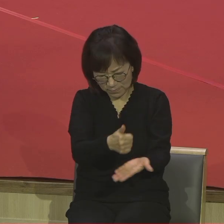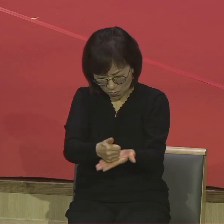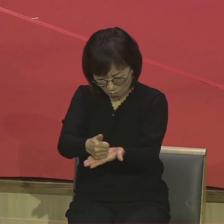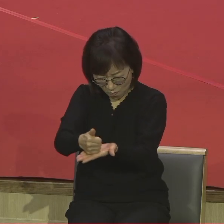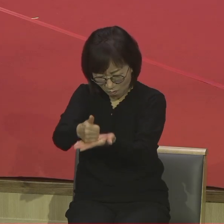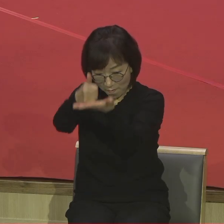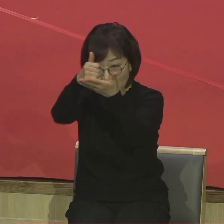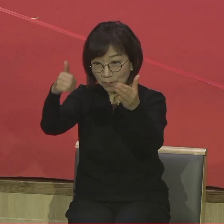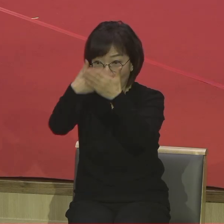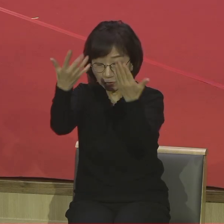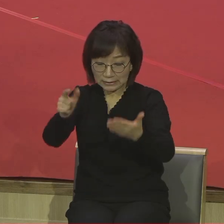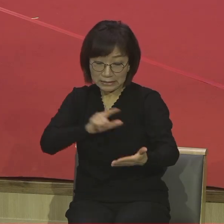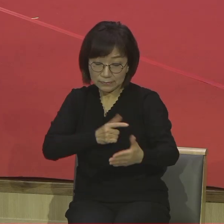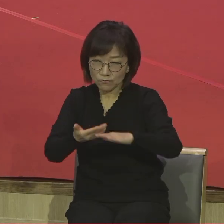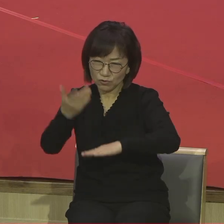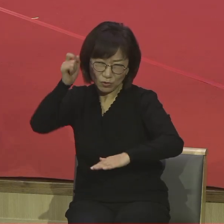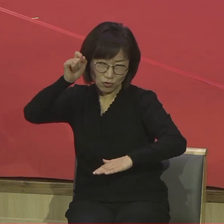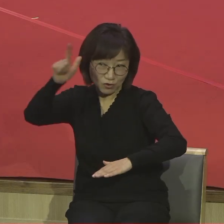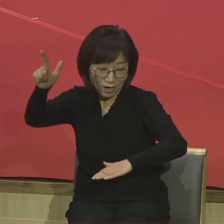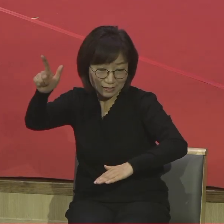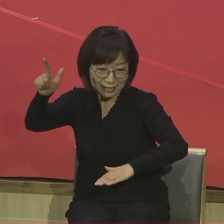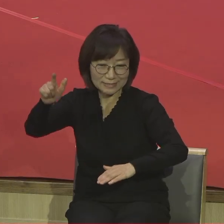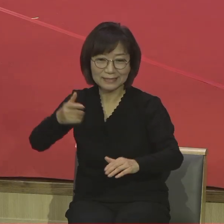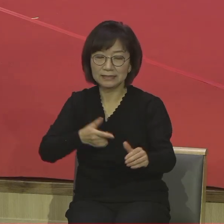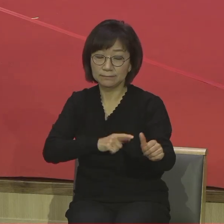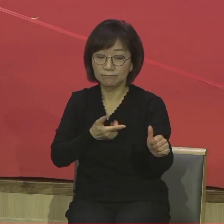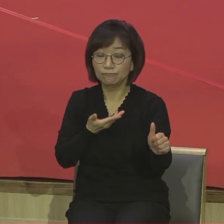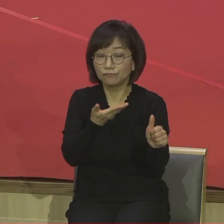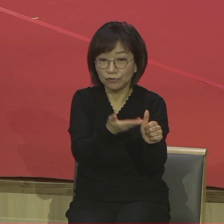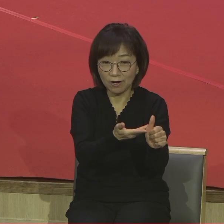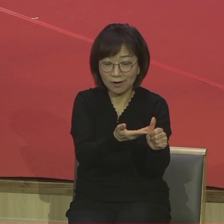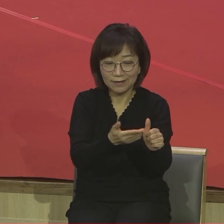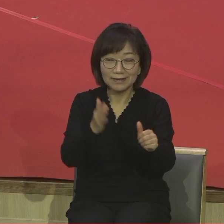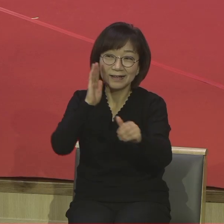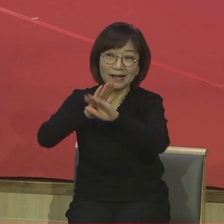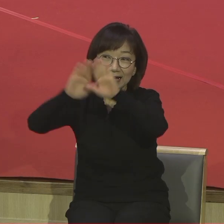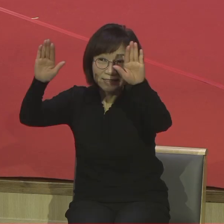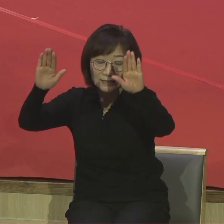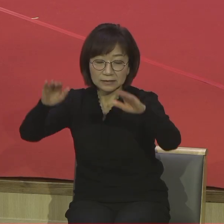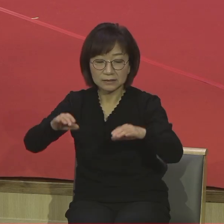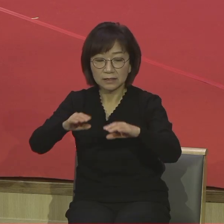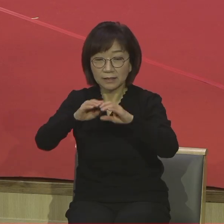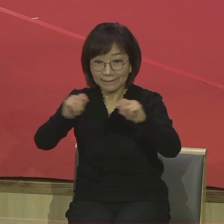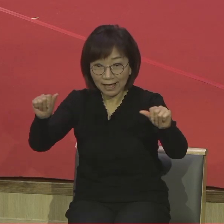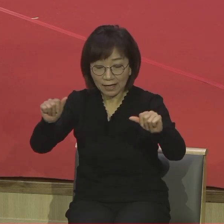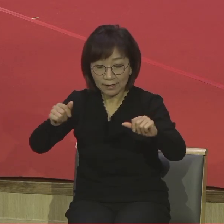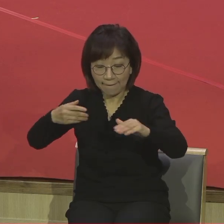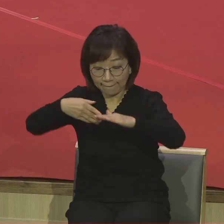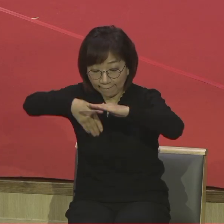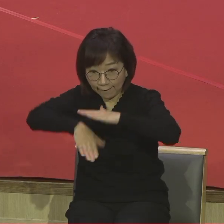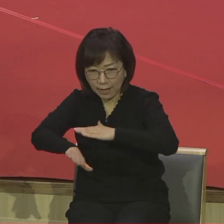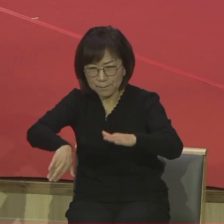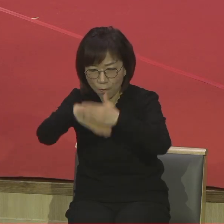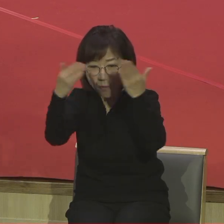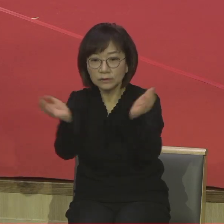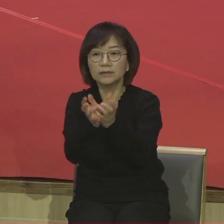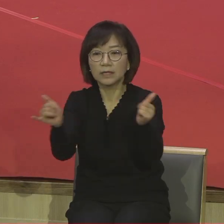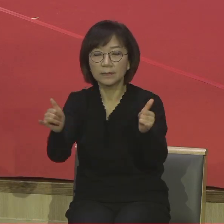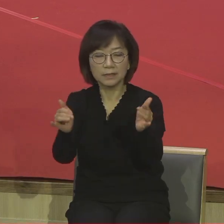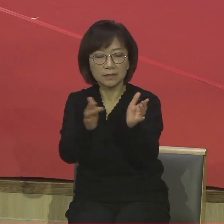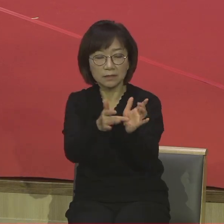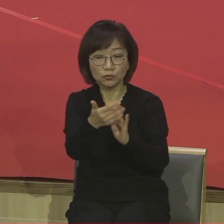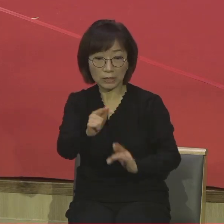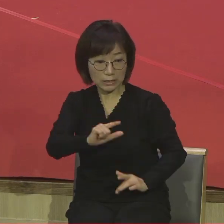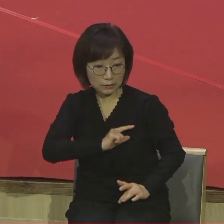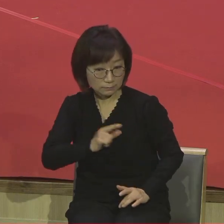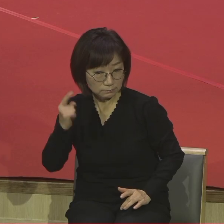주사 하늘에 있는 자들과 땅에 있는 자들과 땅 아래에 있는 자들로 모든 무릎을 예수의 이름에 꿇게 하시고 모든 입으로 예수